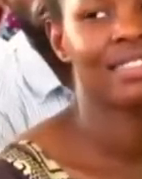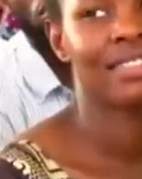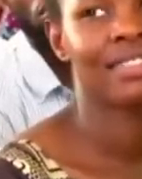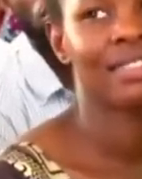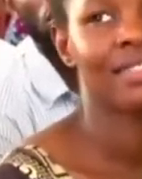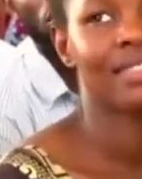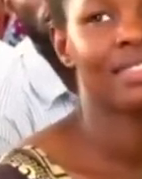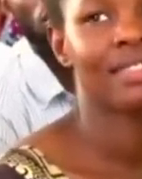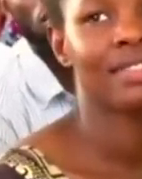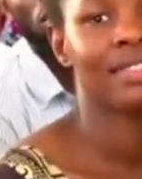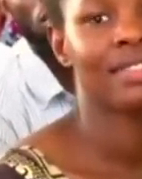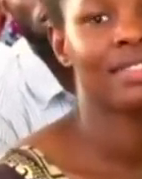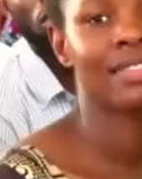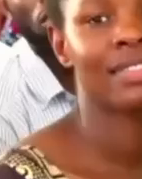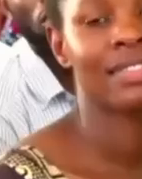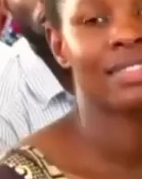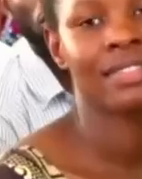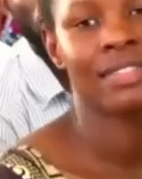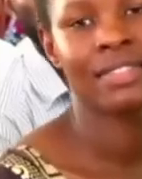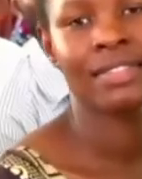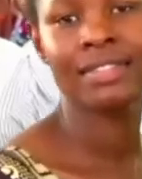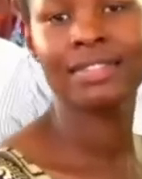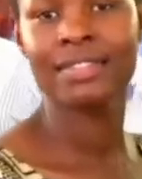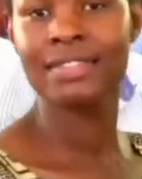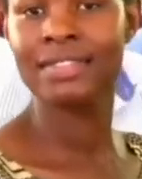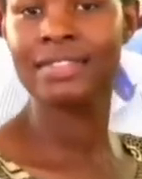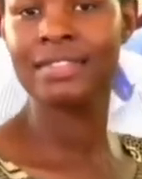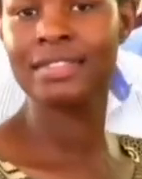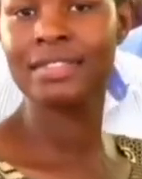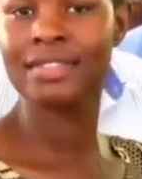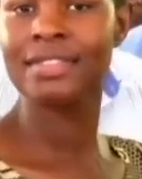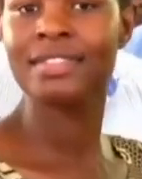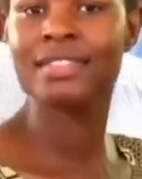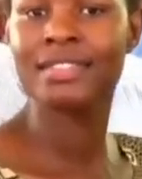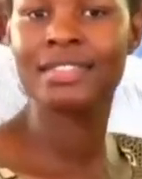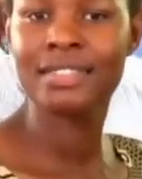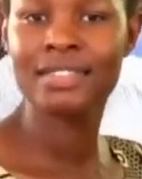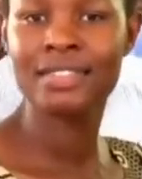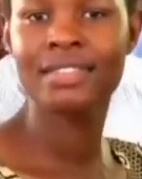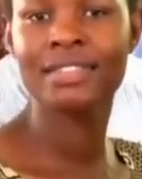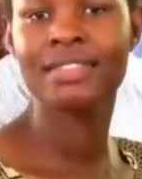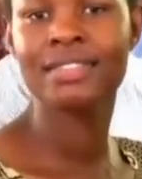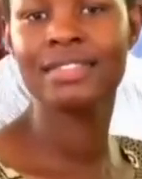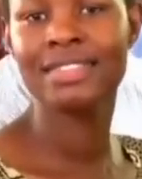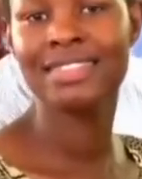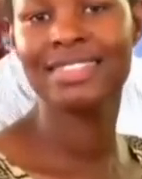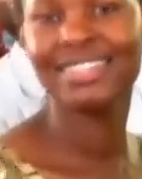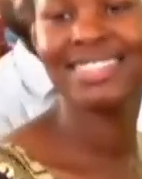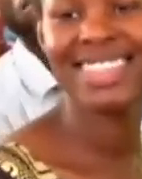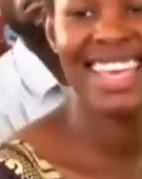Tukakutana hapo. Jamaa akanambia umeona kifurushi kile pale chini? Akanambia ndio. Vitu vyako chukua.